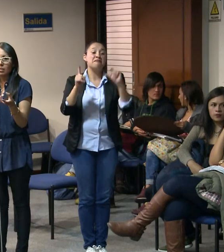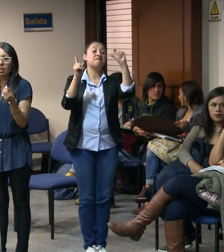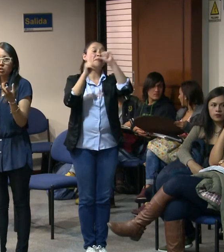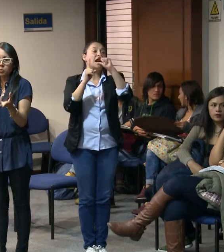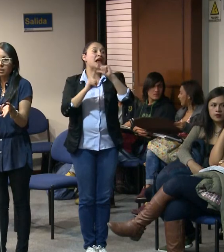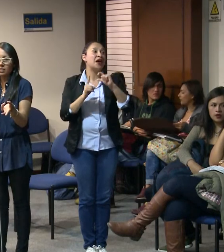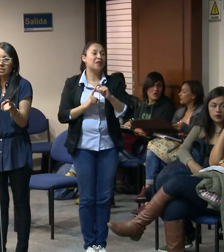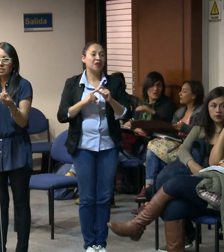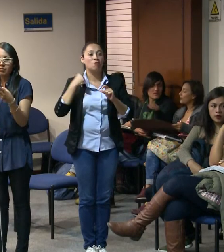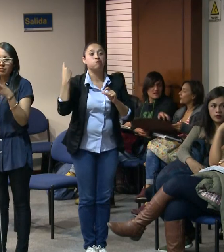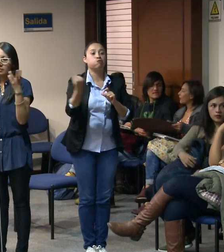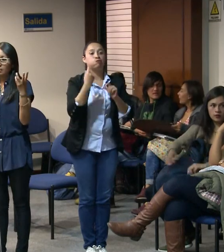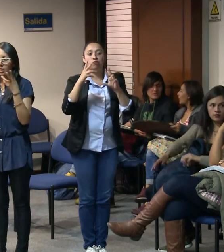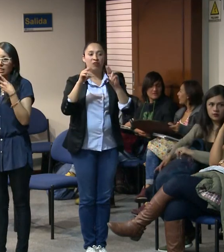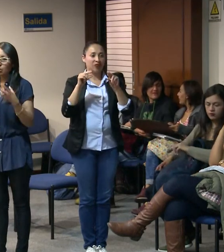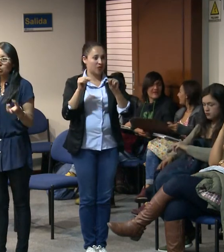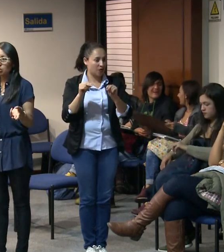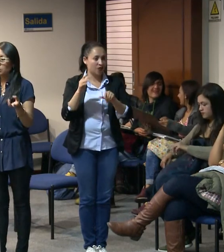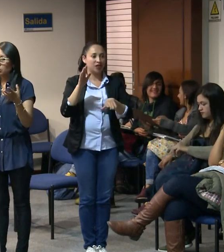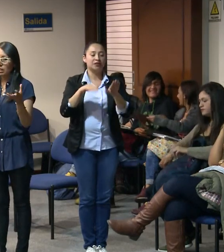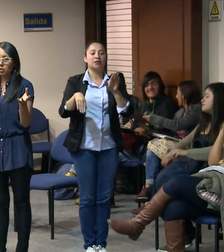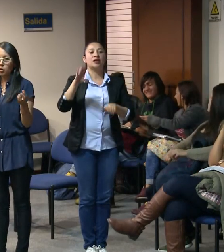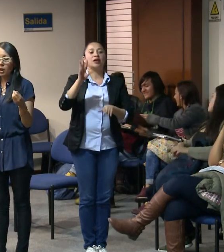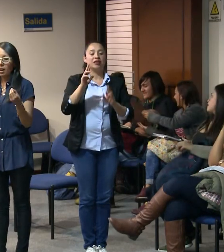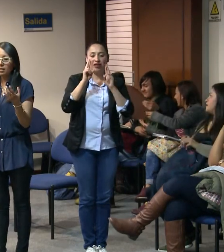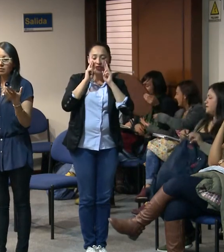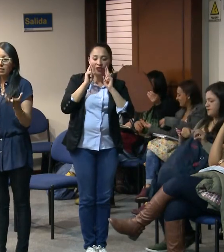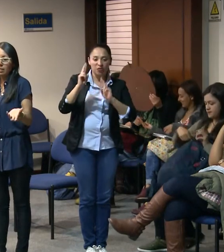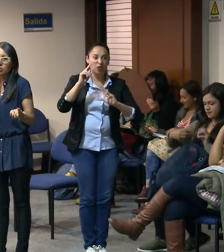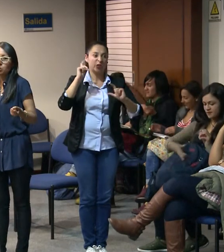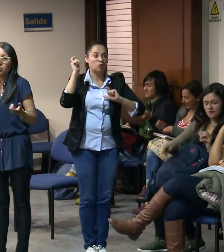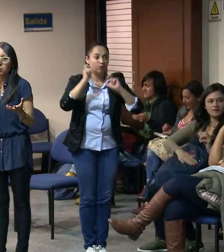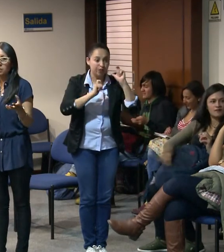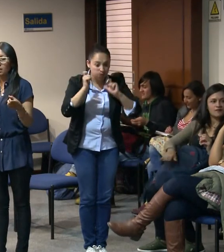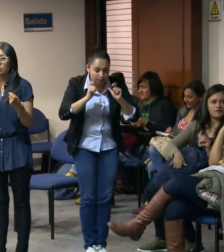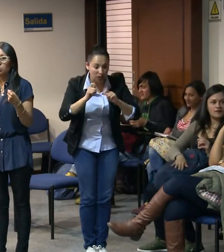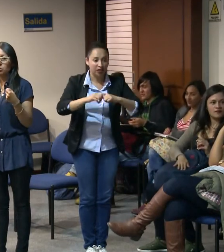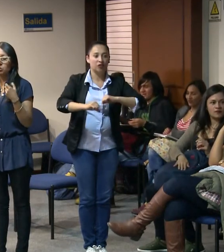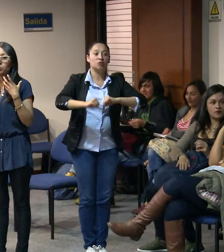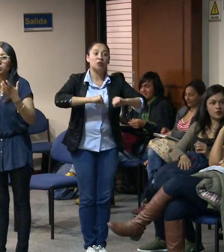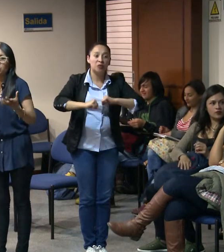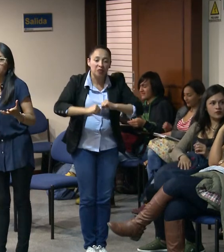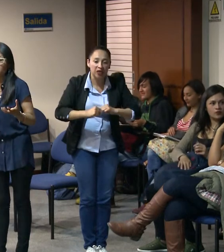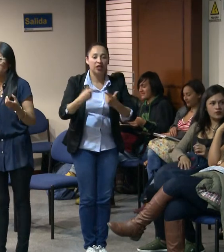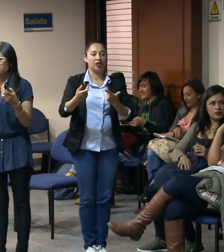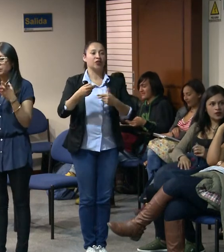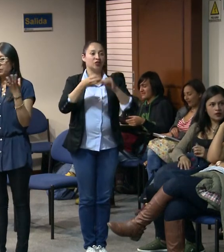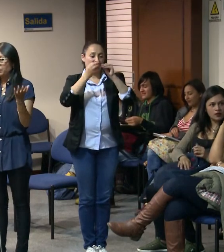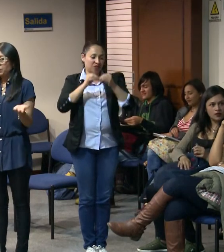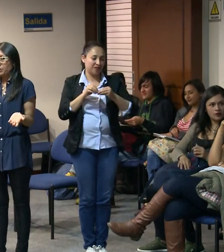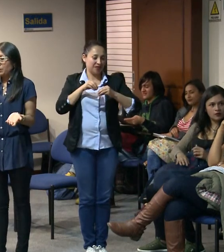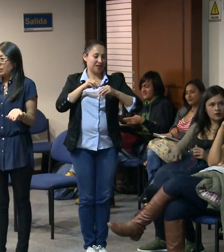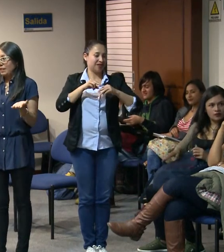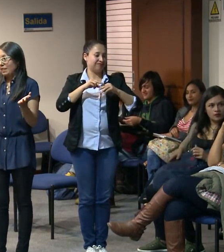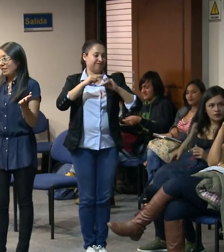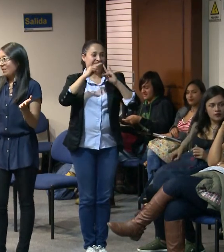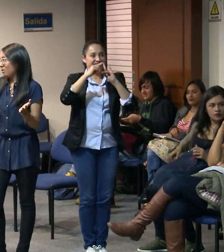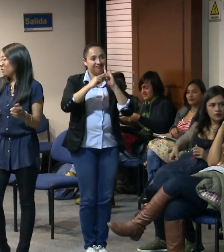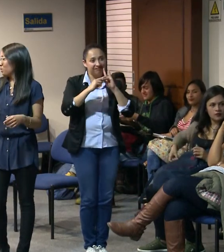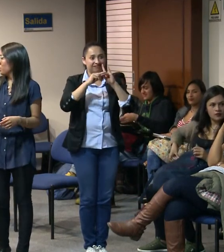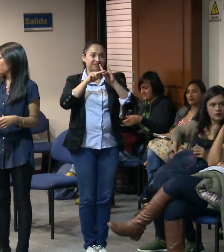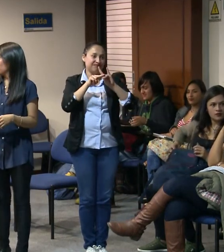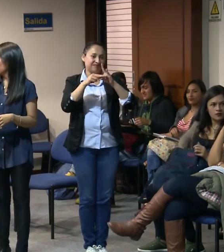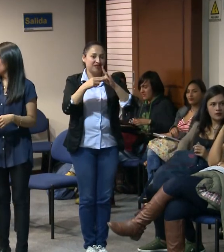palabras que ellos pueden decir, el reconocimiento gestual, el de sus movimientos, su posición.